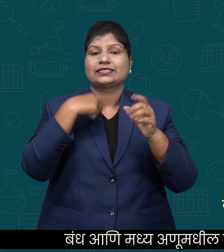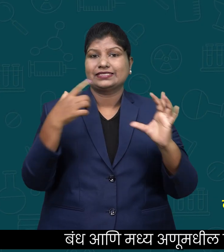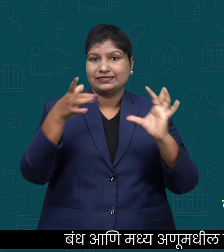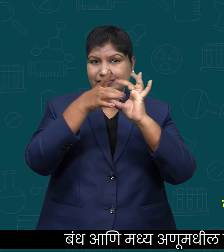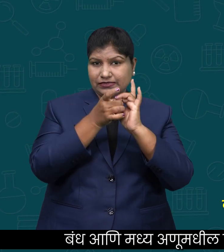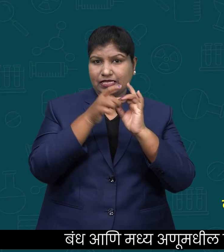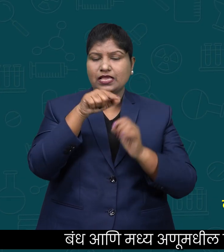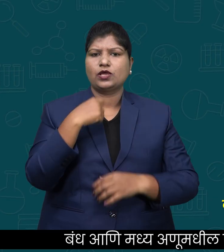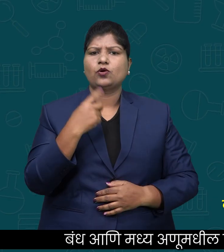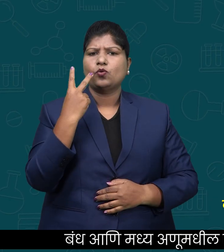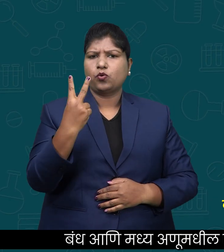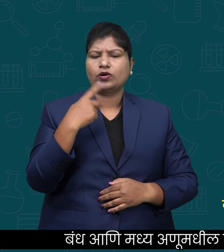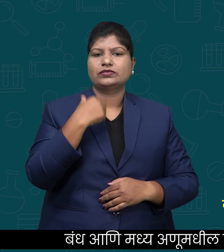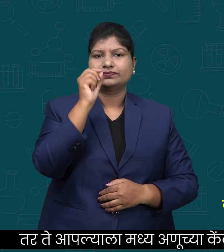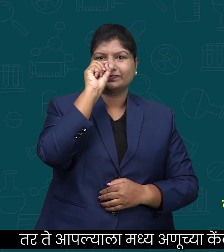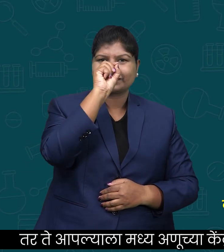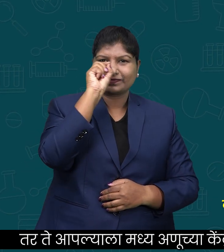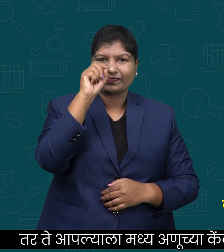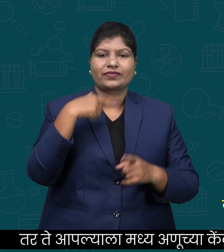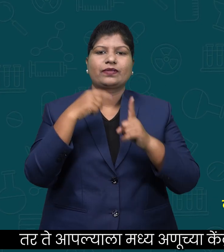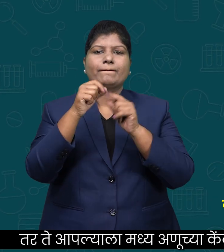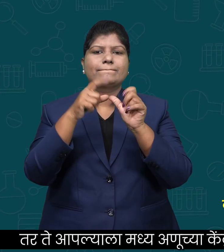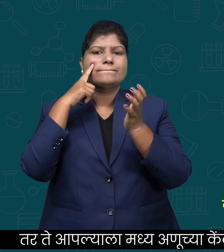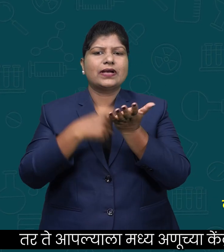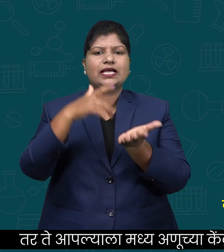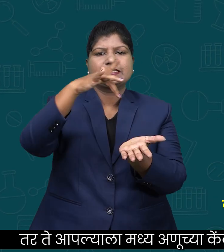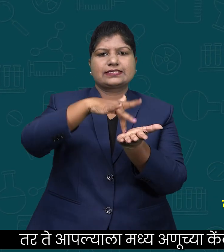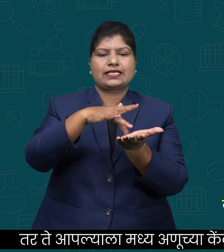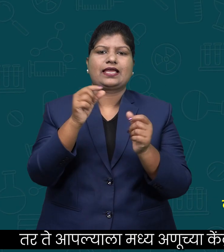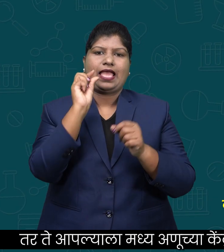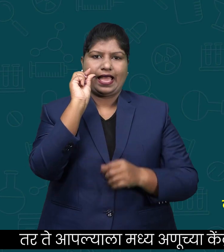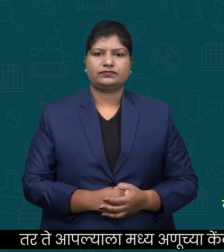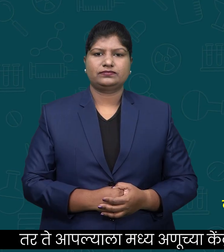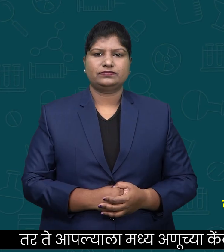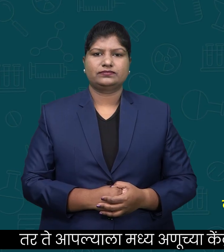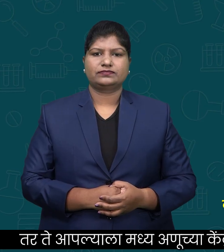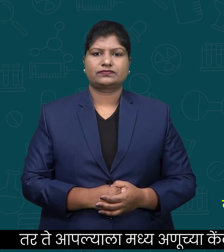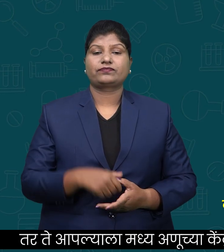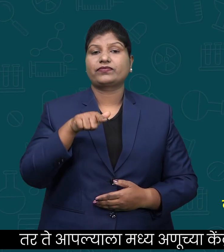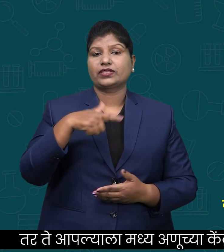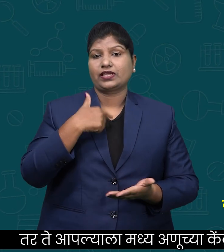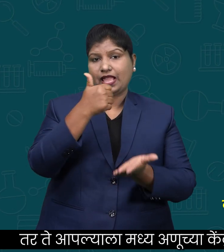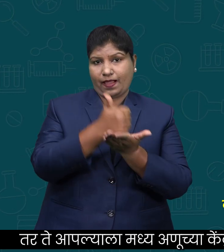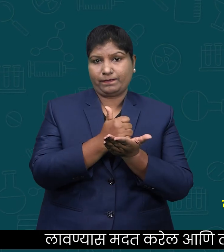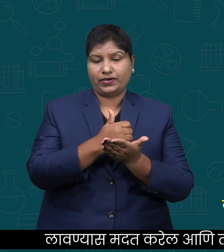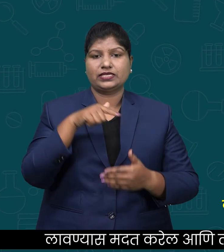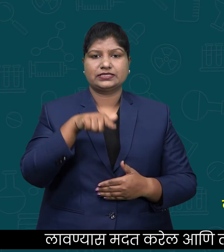एकाकी जोडी म्हणून माहिती असेल तर ते आपल्याला मध्य अणूच्या केंद्रकाभोवती त्या जोड्यांच्या मांडणीचा अंदाज लावण्यास मदत